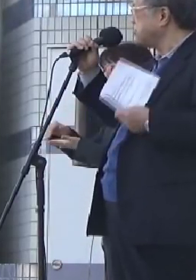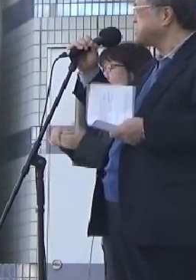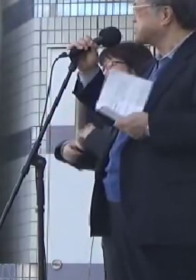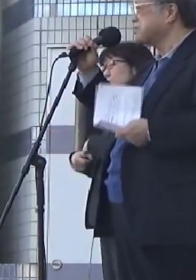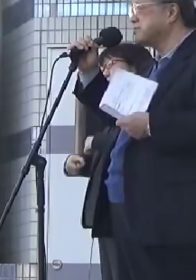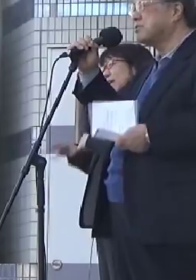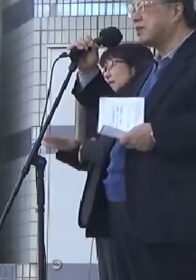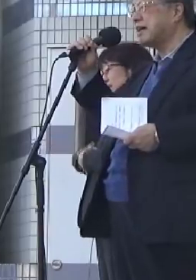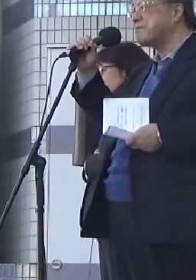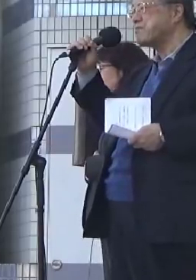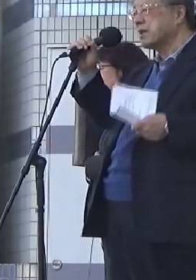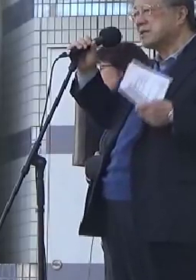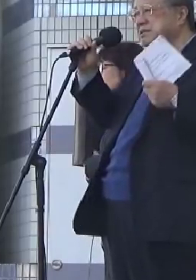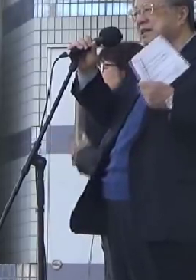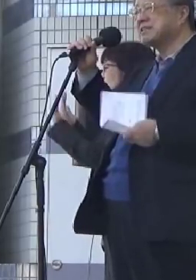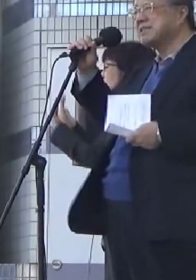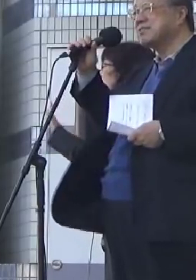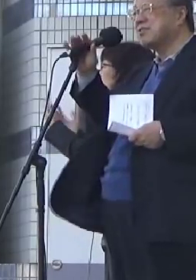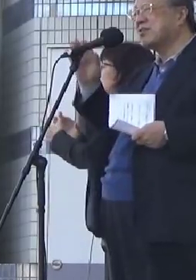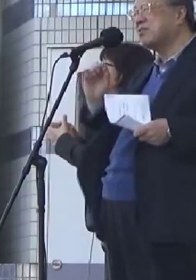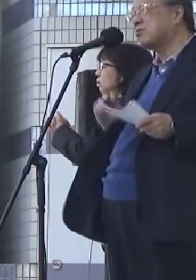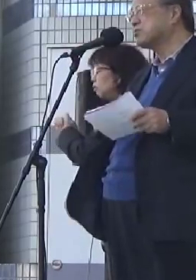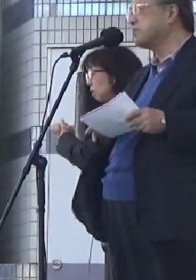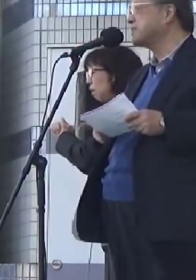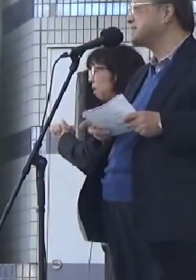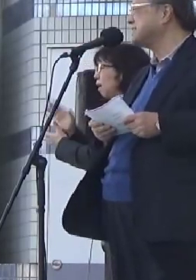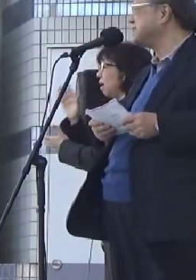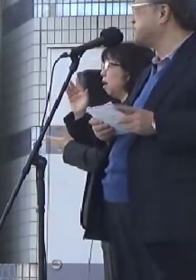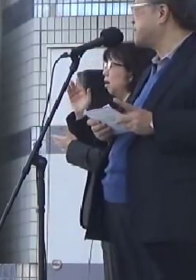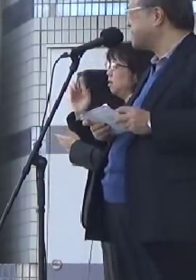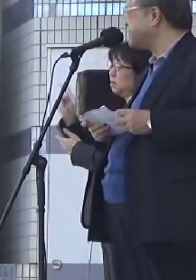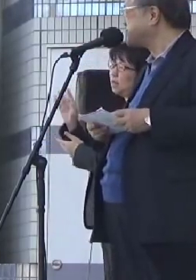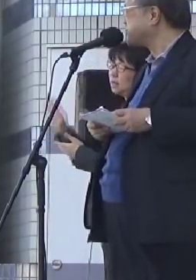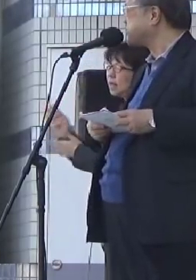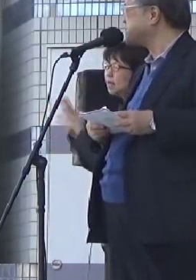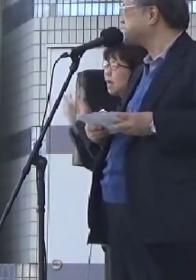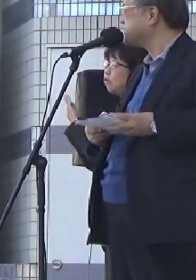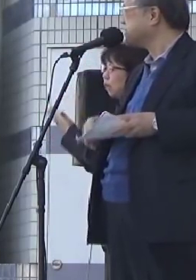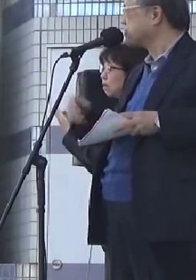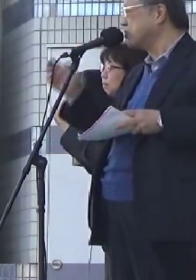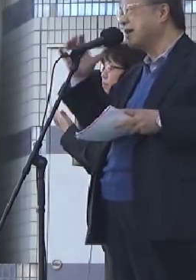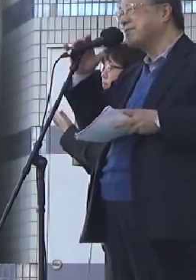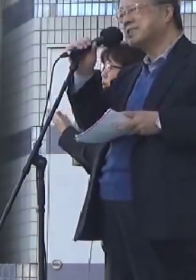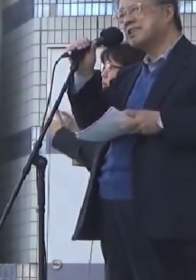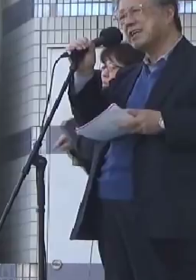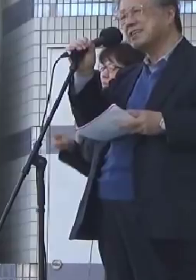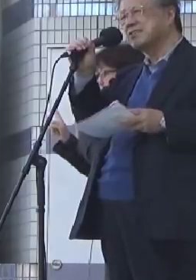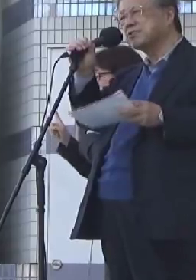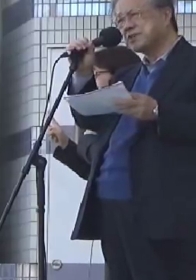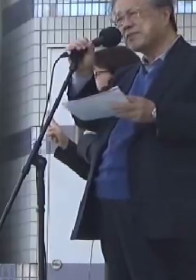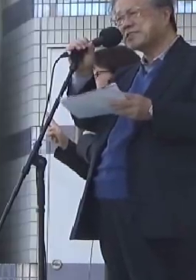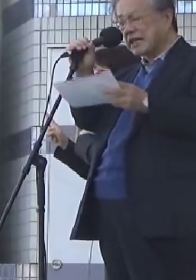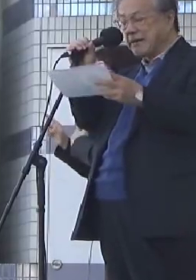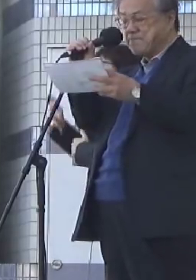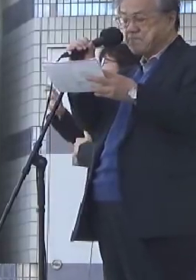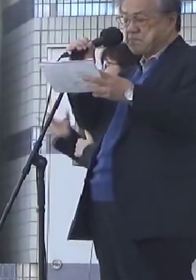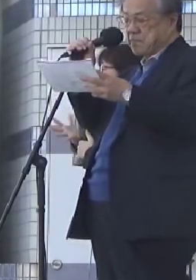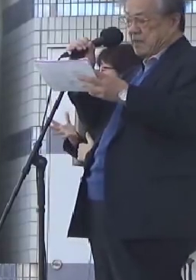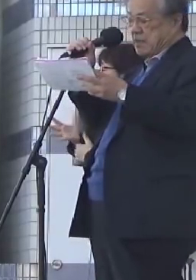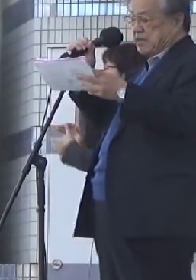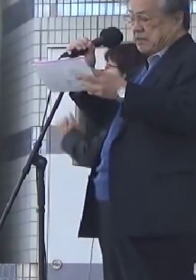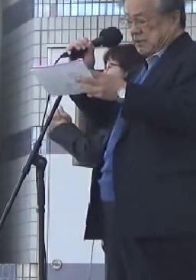計の本質というのは税金をお友達にばらまくことです。こんな安倍政権許せます